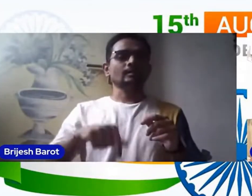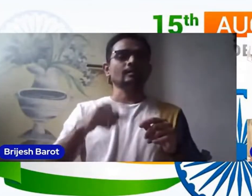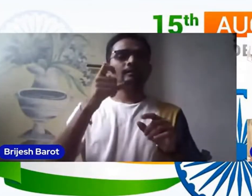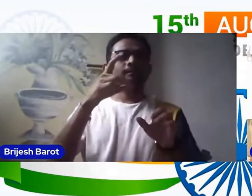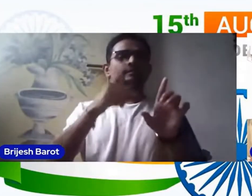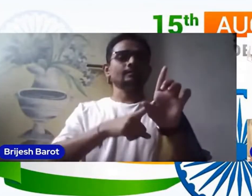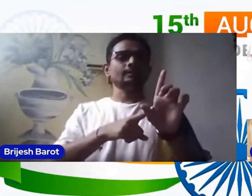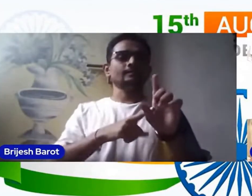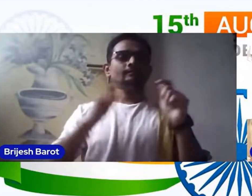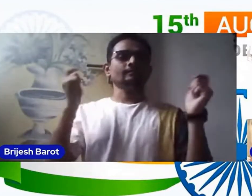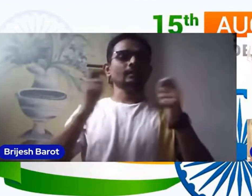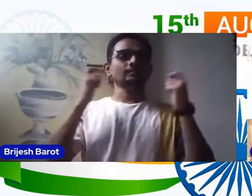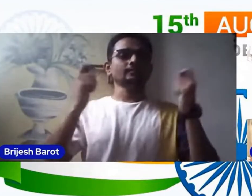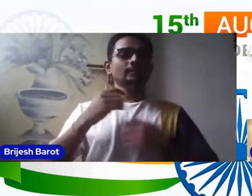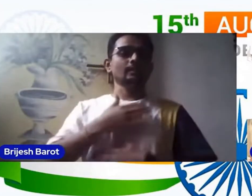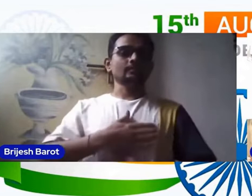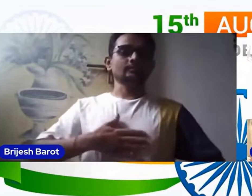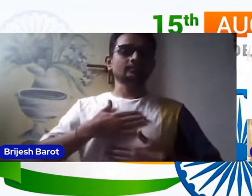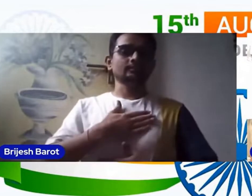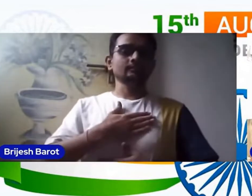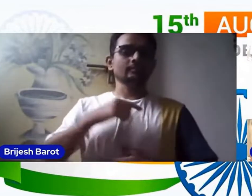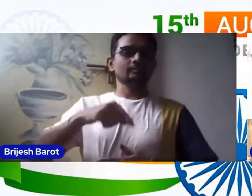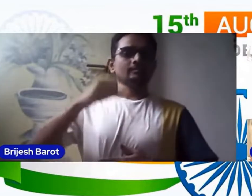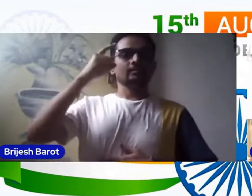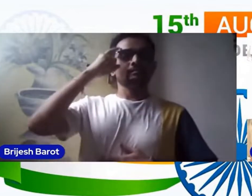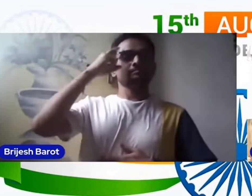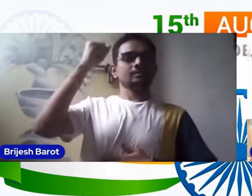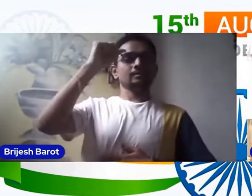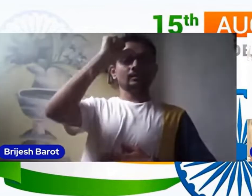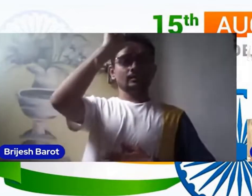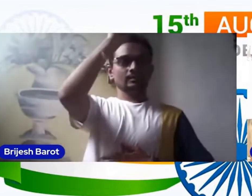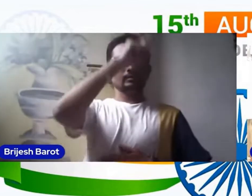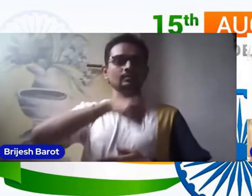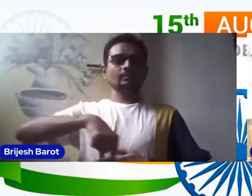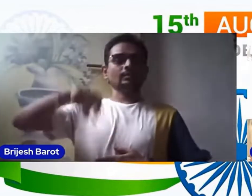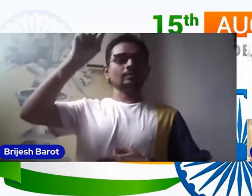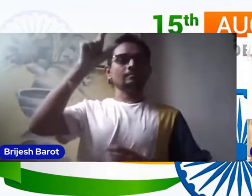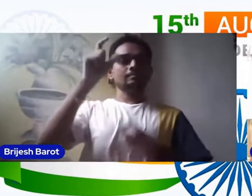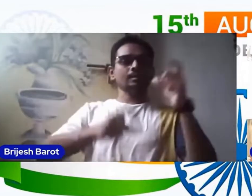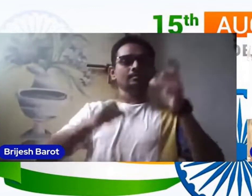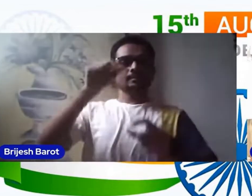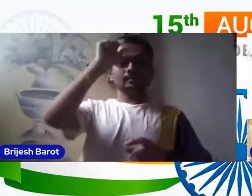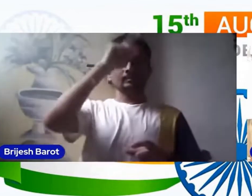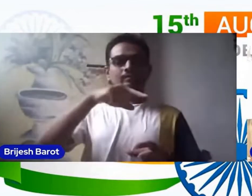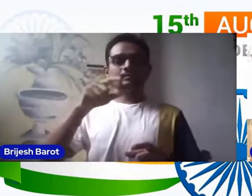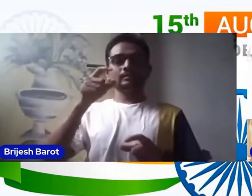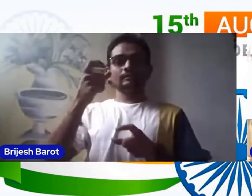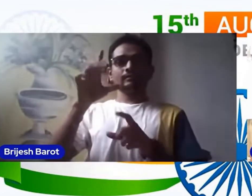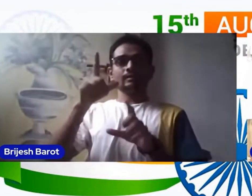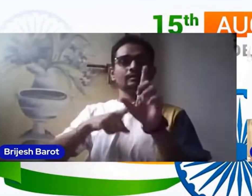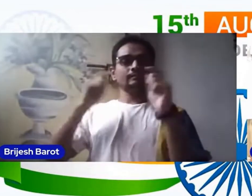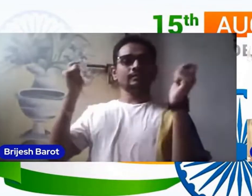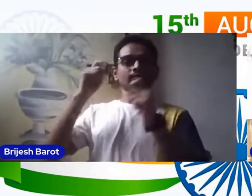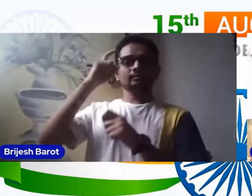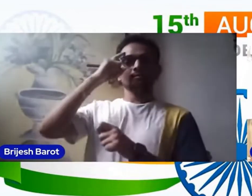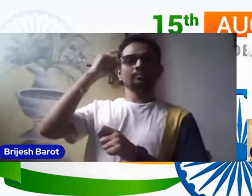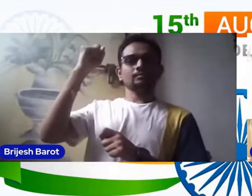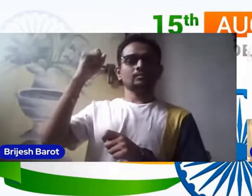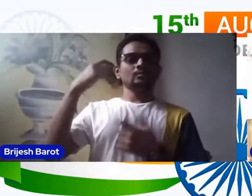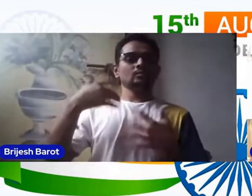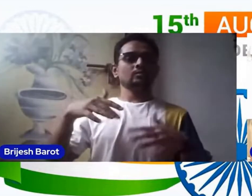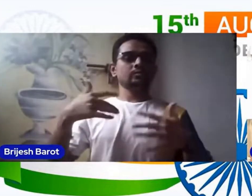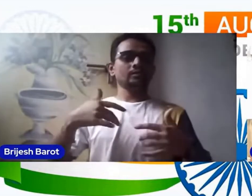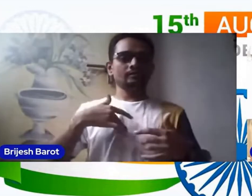सभी को नमस्कार। आज हम जो 75वीं सालगिरह मना रहे हैं भारत के आज़ादी की, तो जितने भी